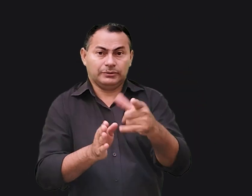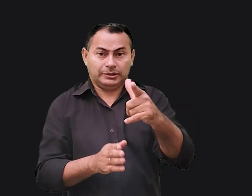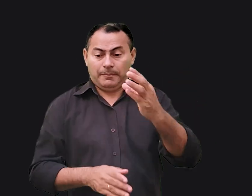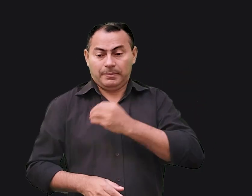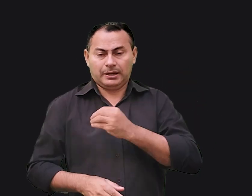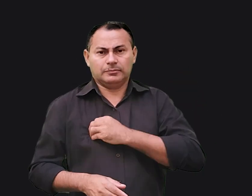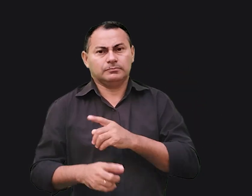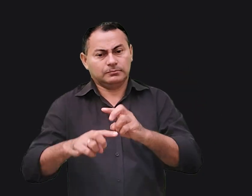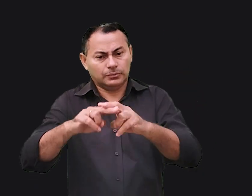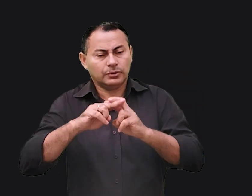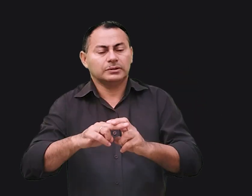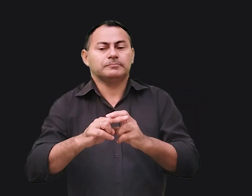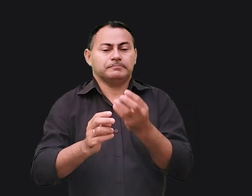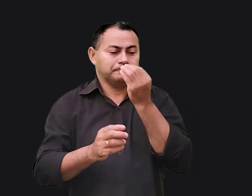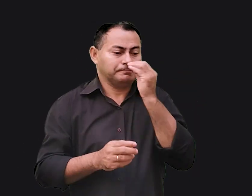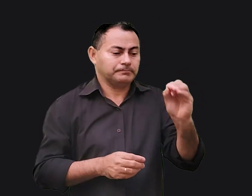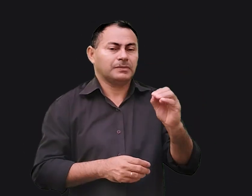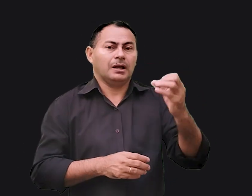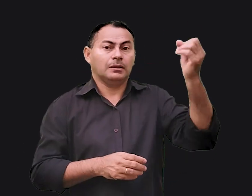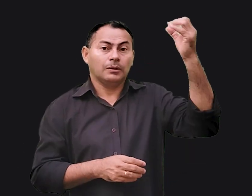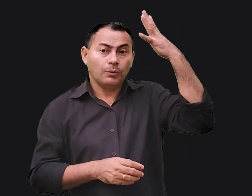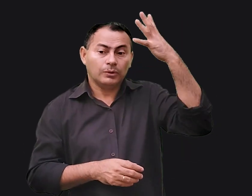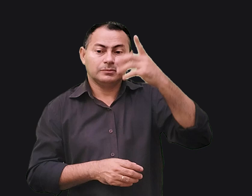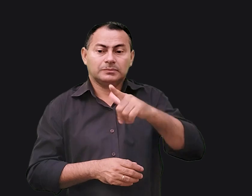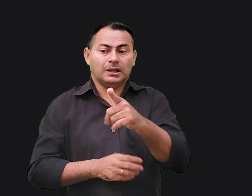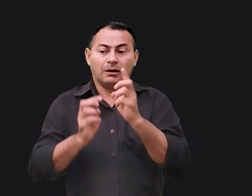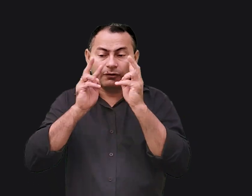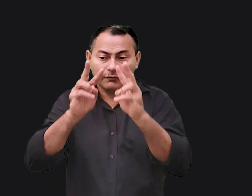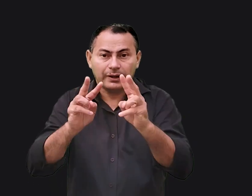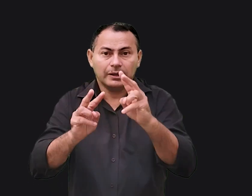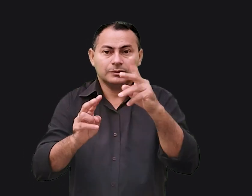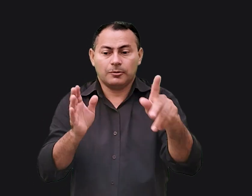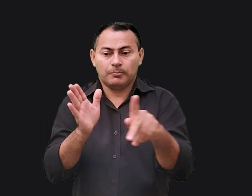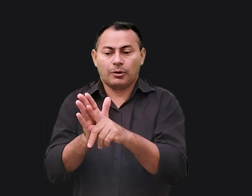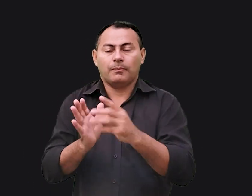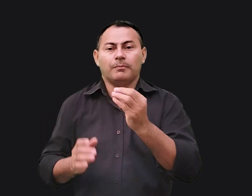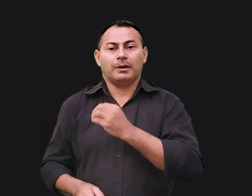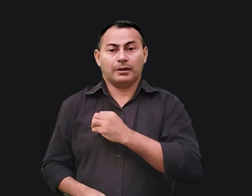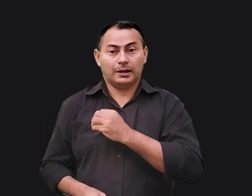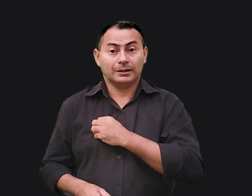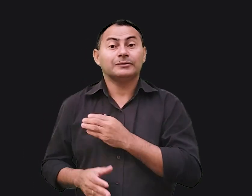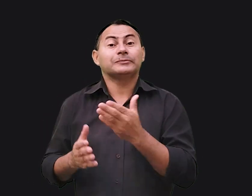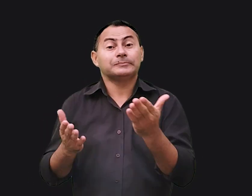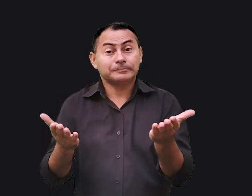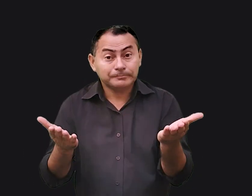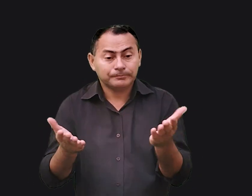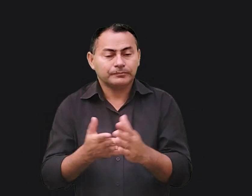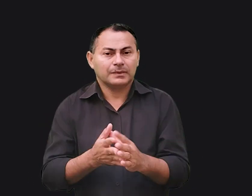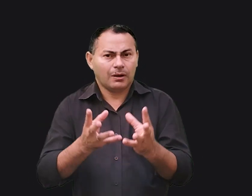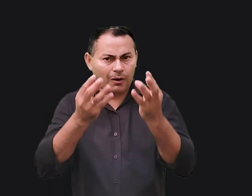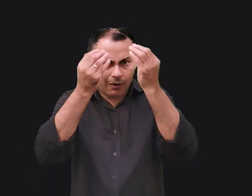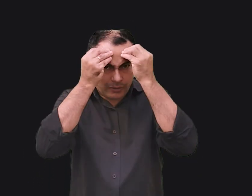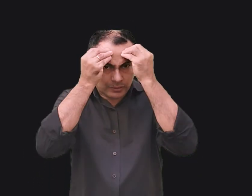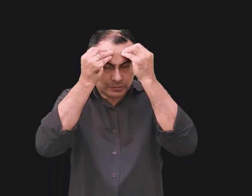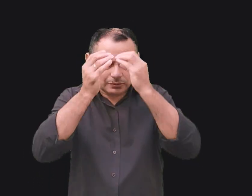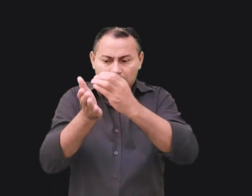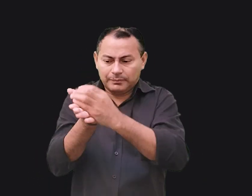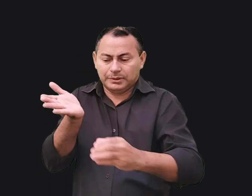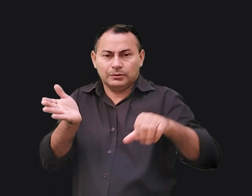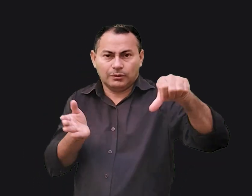tinha pecado. Por isso eles rejeitavam a luz para não verem o seu próprio pecado. Guarde isso. No capítulo